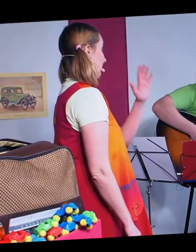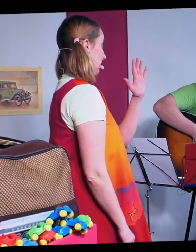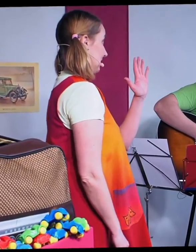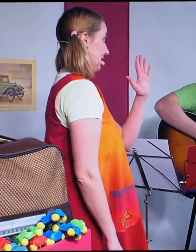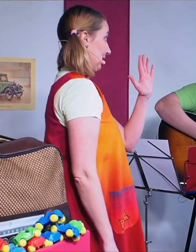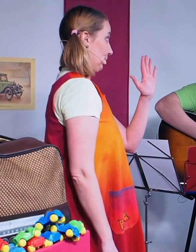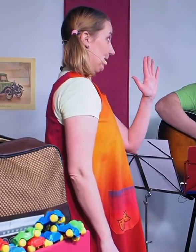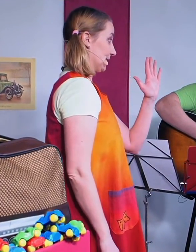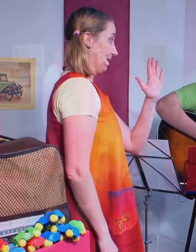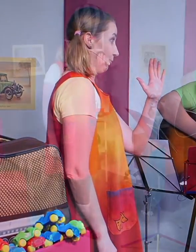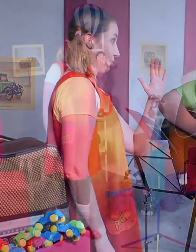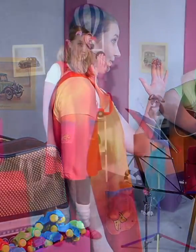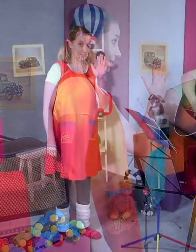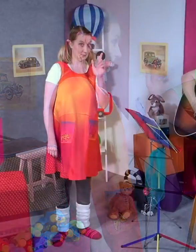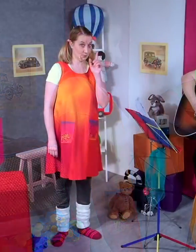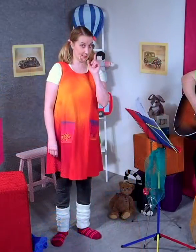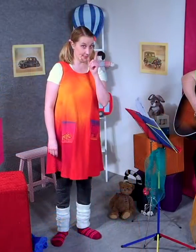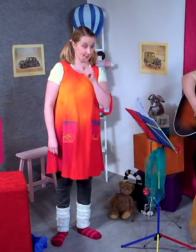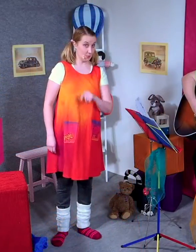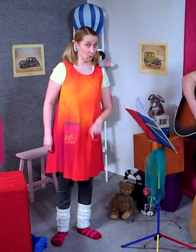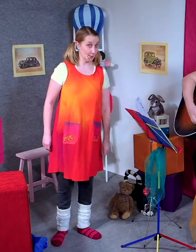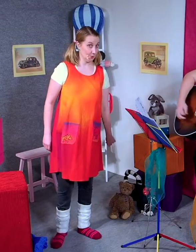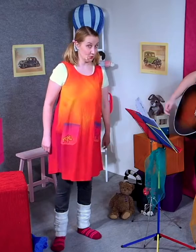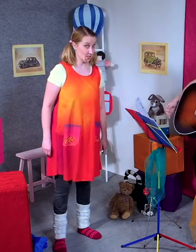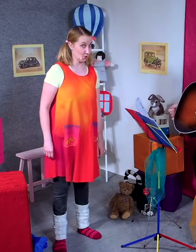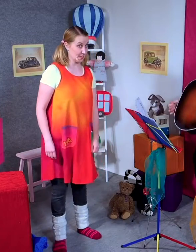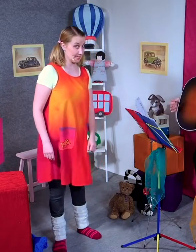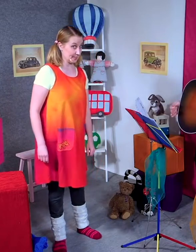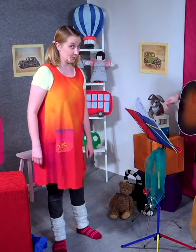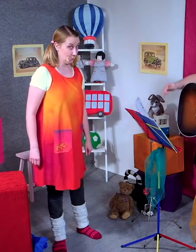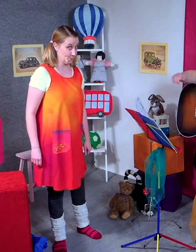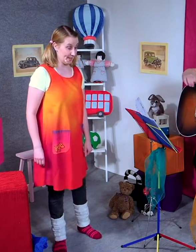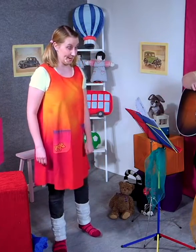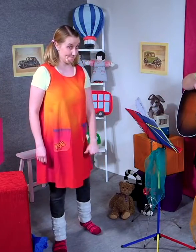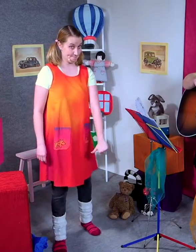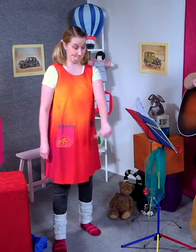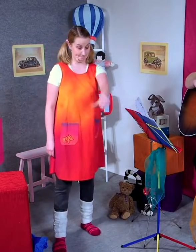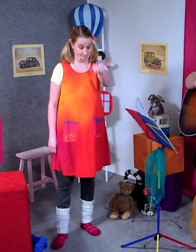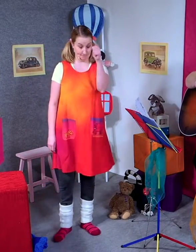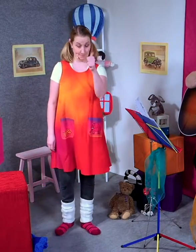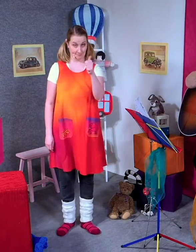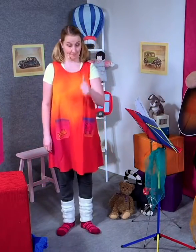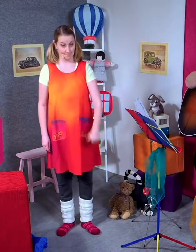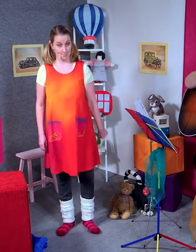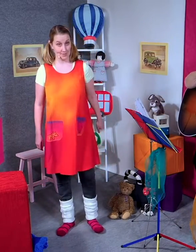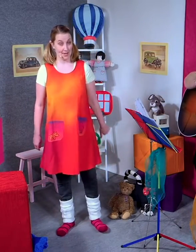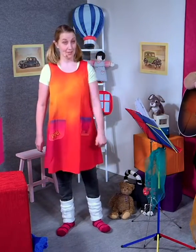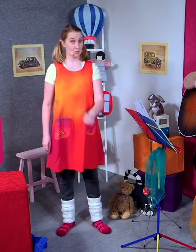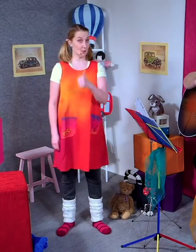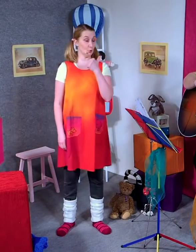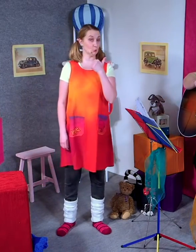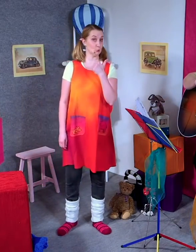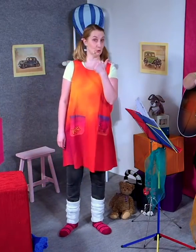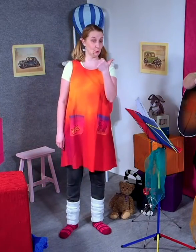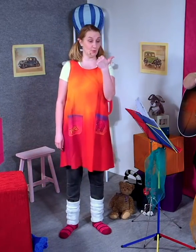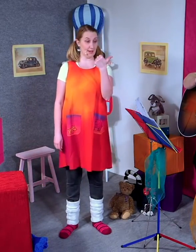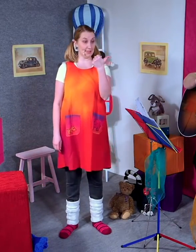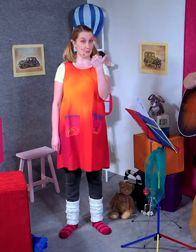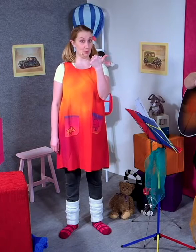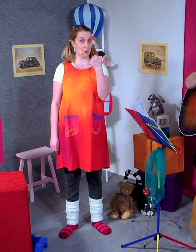lauletaan näistä 10 autosta, sillä nyt testataan, kuinka moni osaa jo laskea 10. Yes. Mm-hmm. Jos laulu on tuttu, niin tuu vaan heti mukaan.